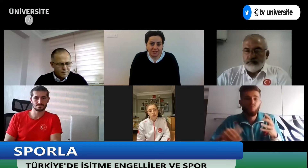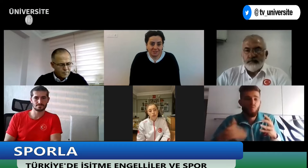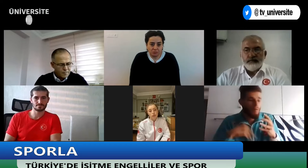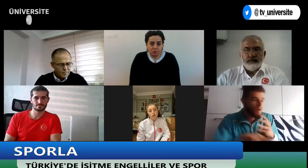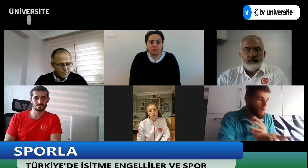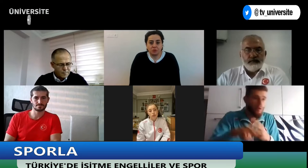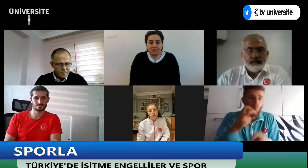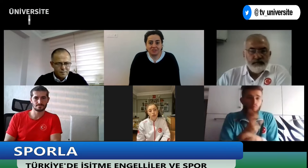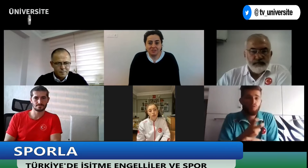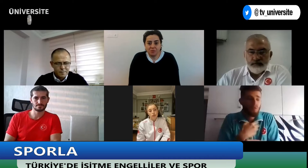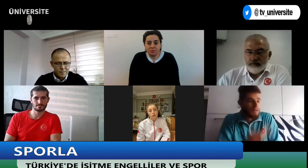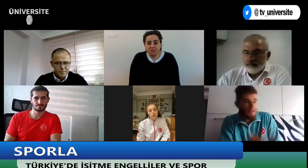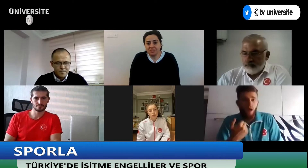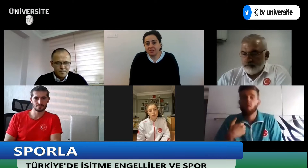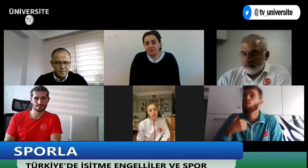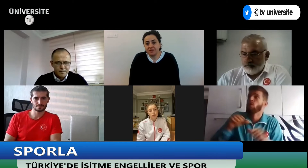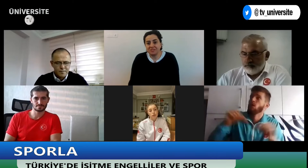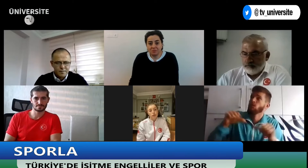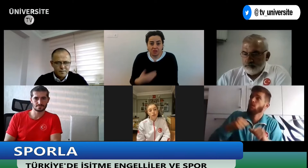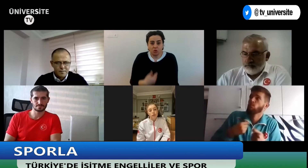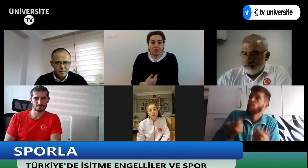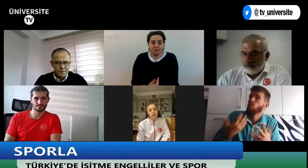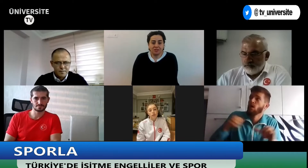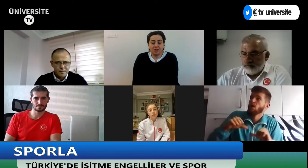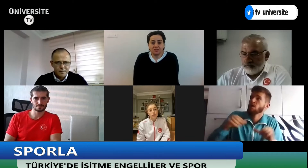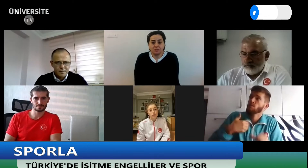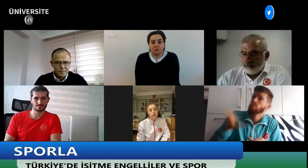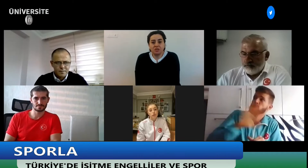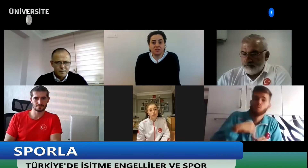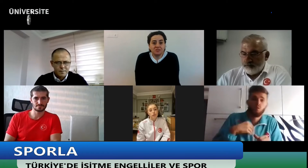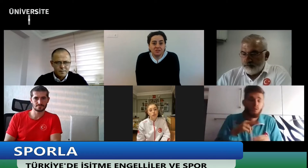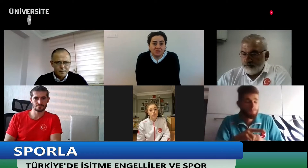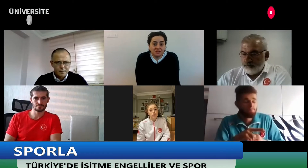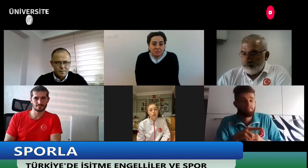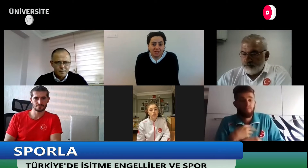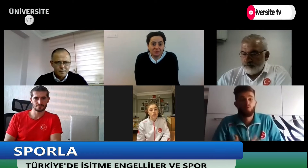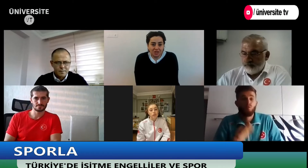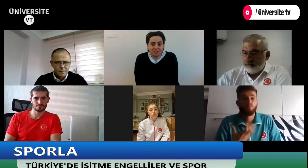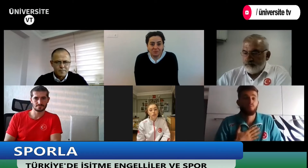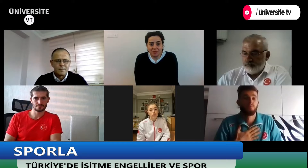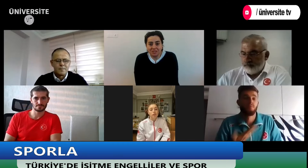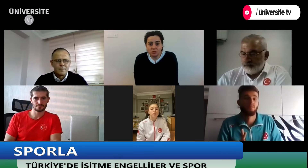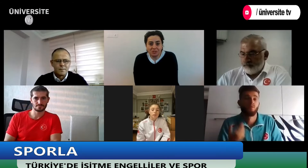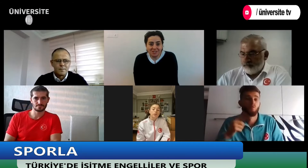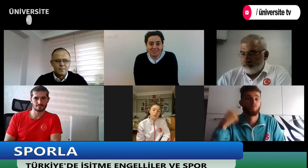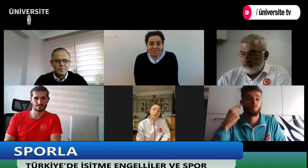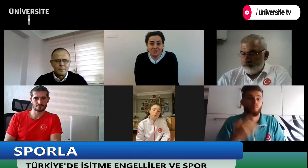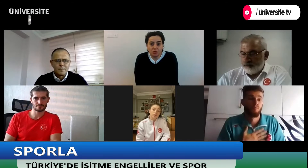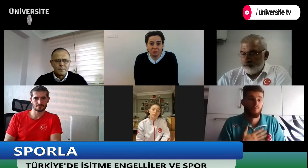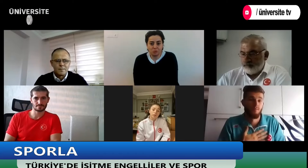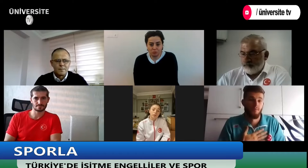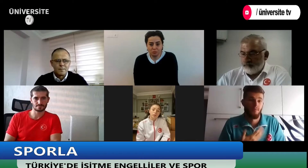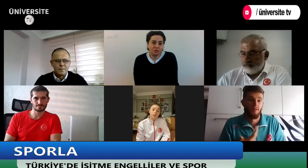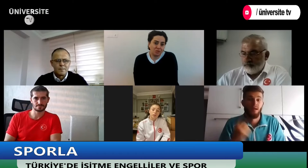antrenör sayesinde bu spora girdim ama diğer ve bizim şu an altyapı olarak da ben bıraktığımda benden sonra gelecek